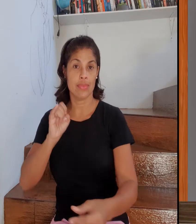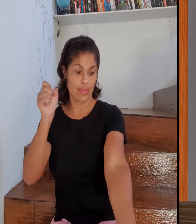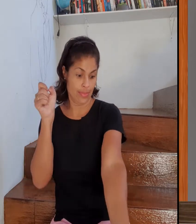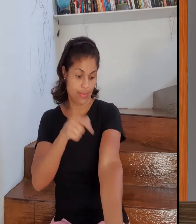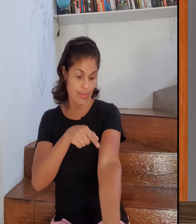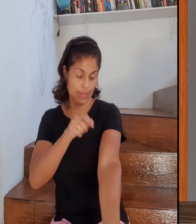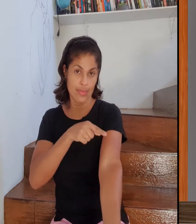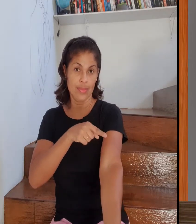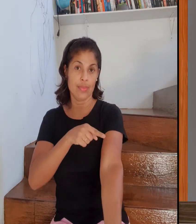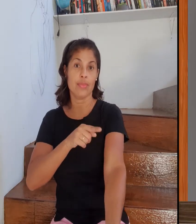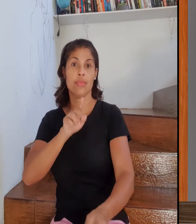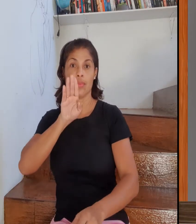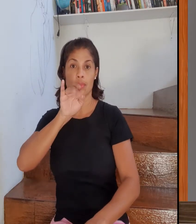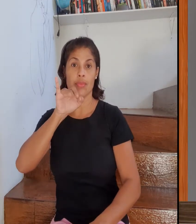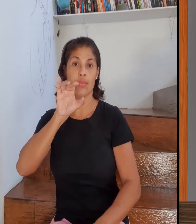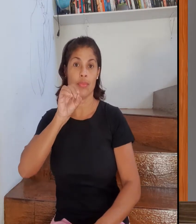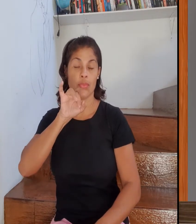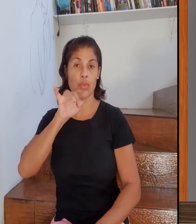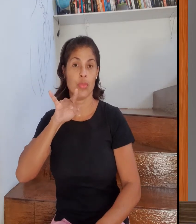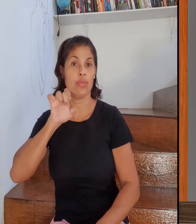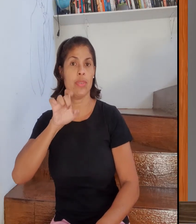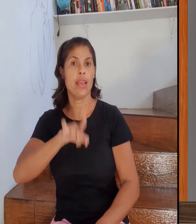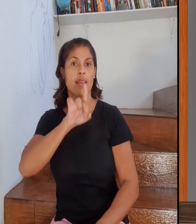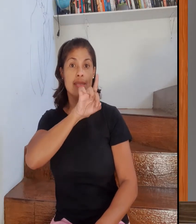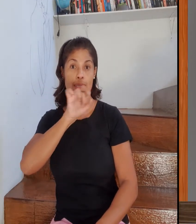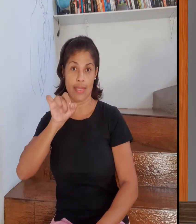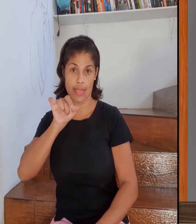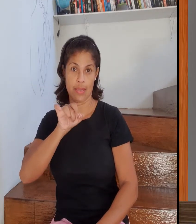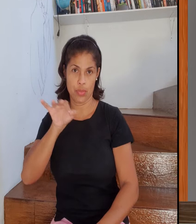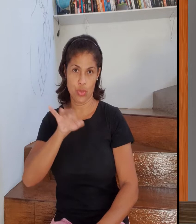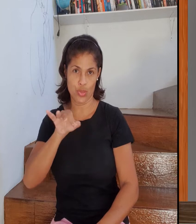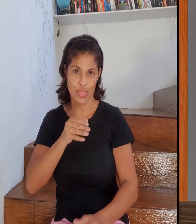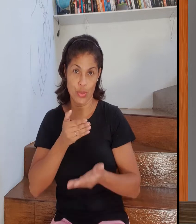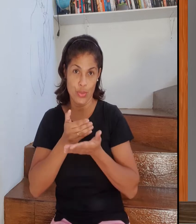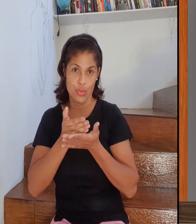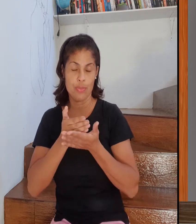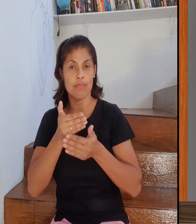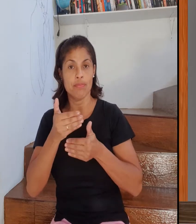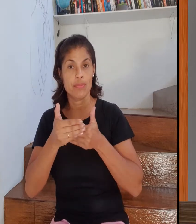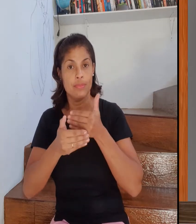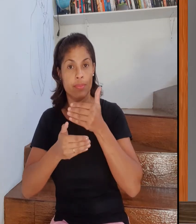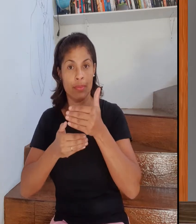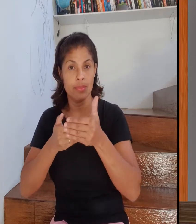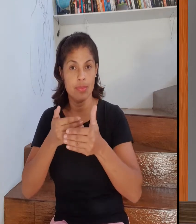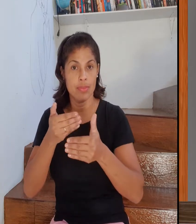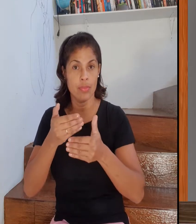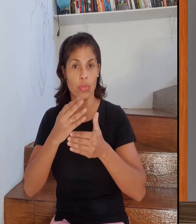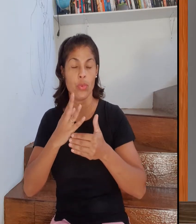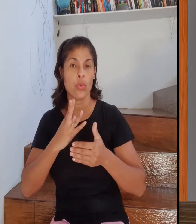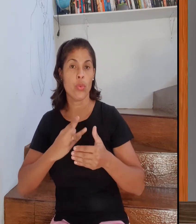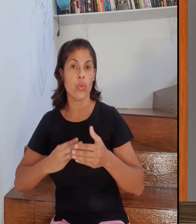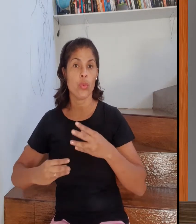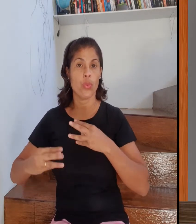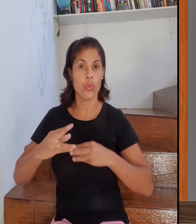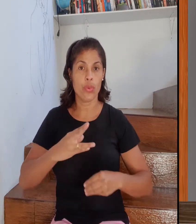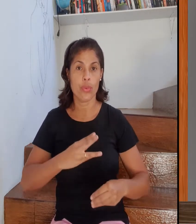intravenosa, a biodisponibilidade inicial é de 100%. Com o passar do tempo, os processos de eliminação,